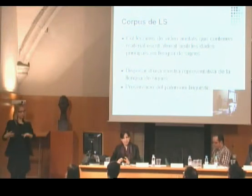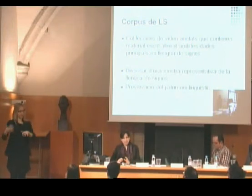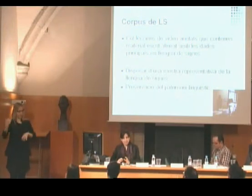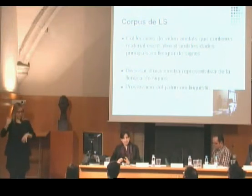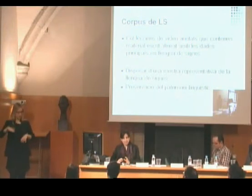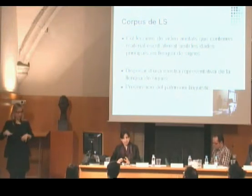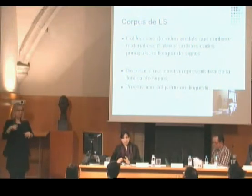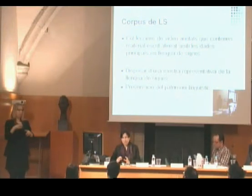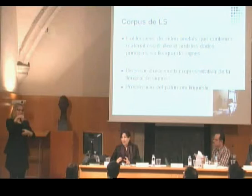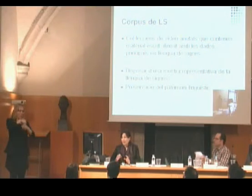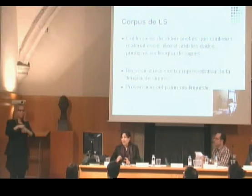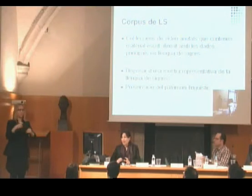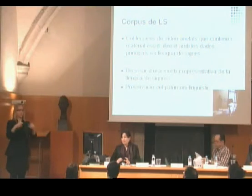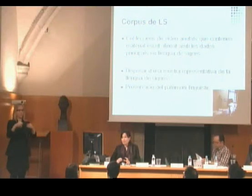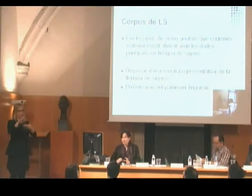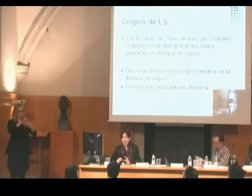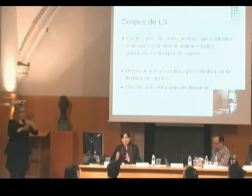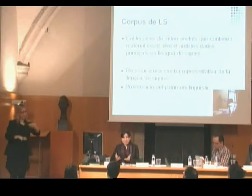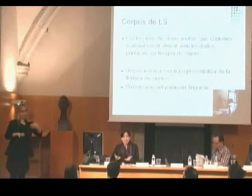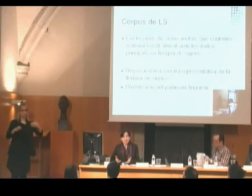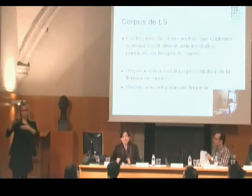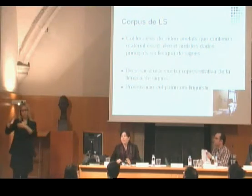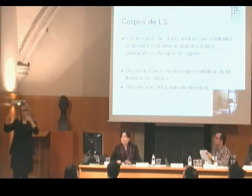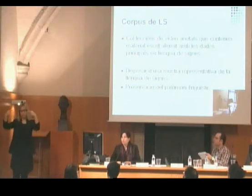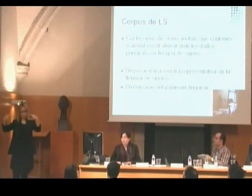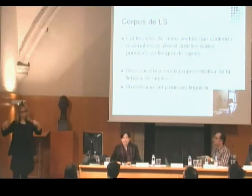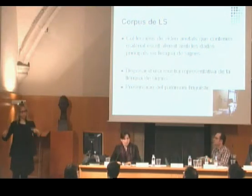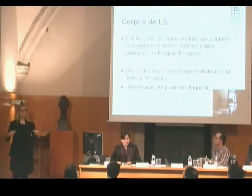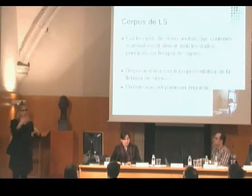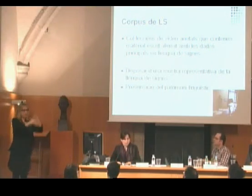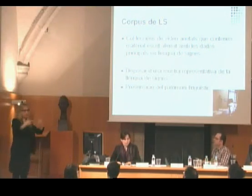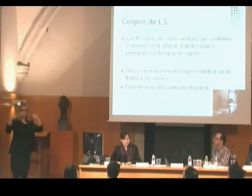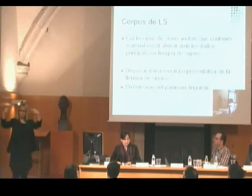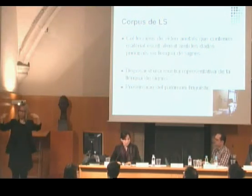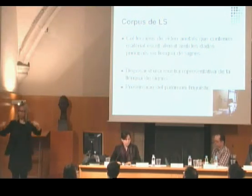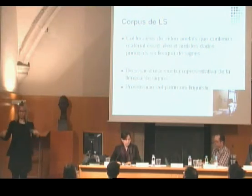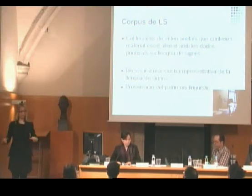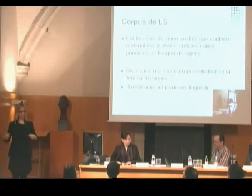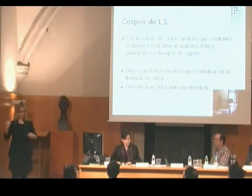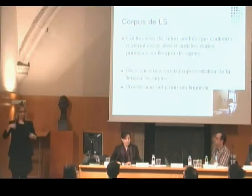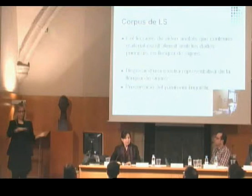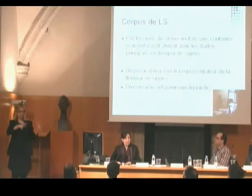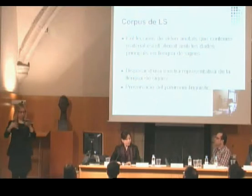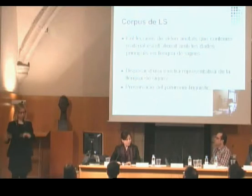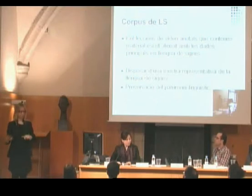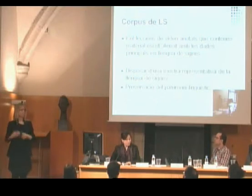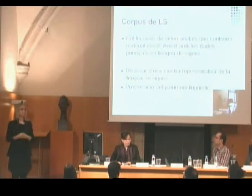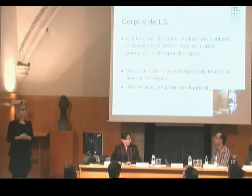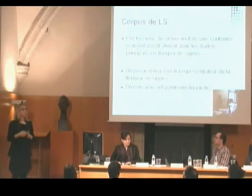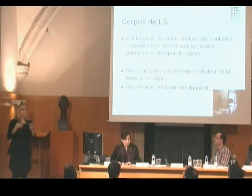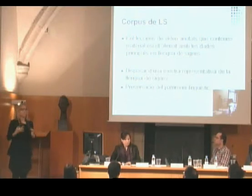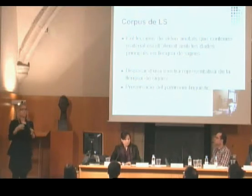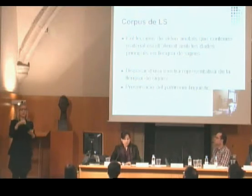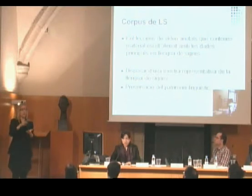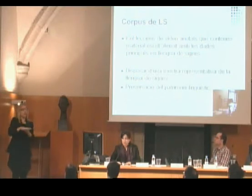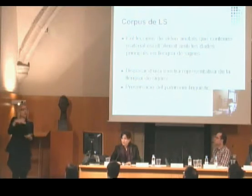material escrit que està alineat amb les dades principals que són en llengua de signes. Els beneficis que